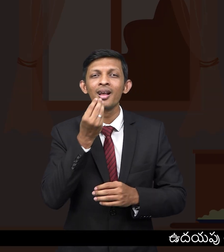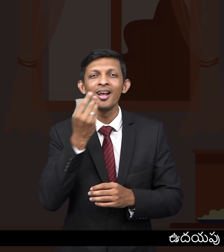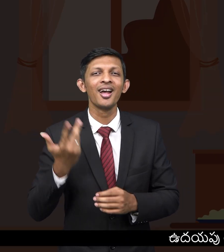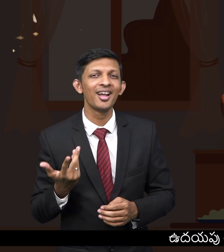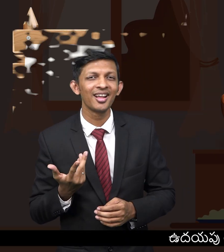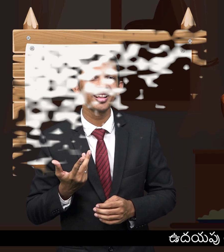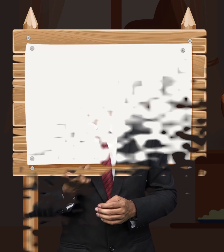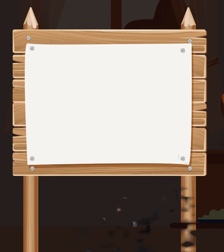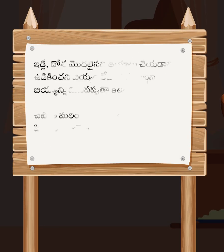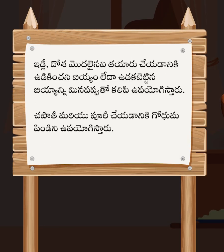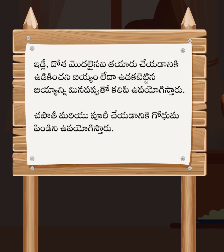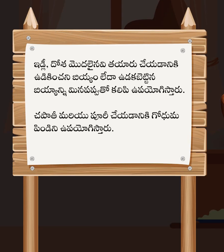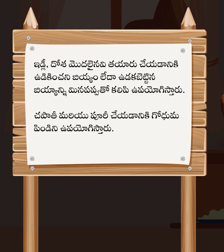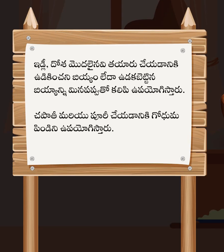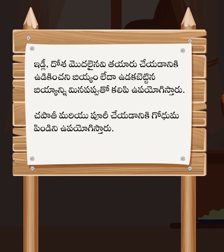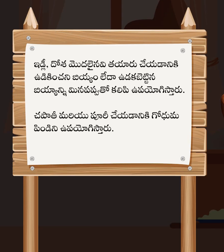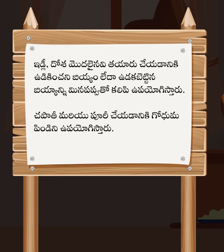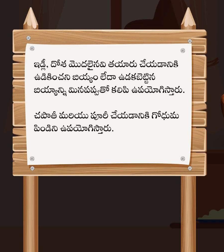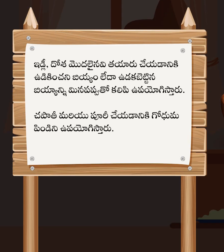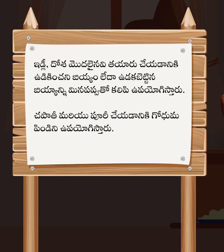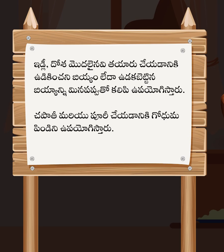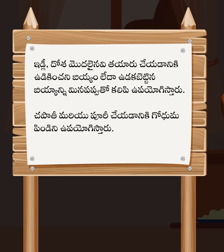ఉదయపు అల్పాహారం.